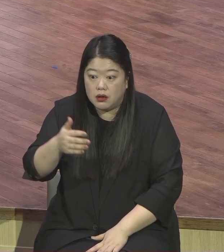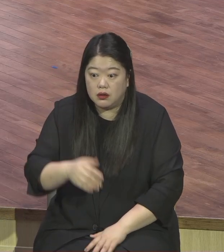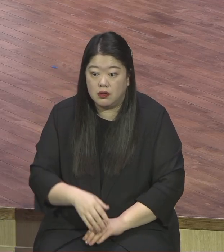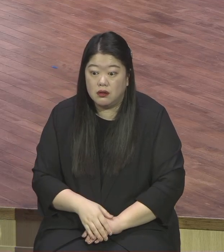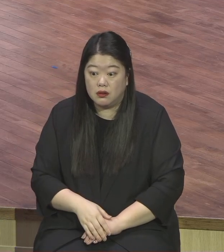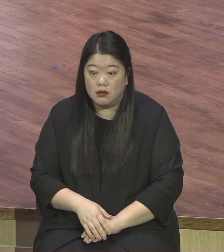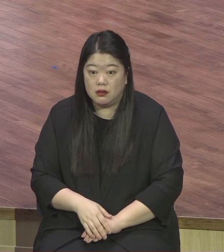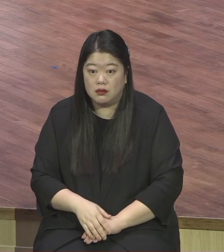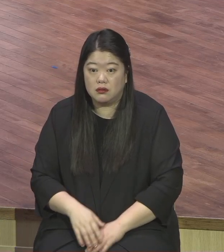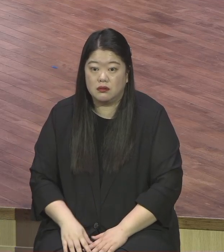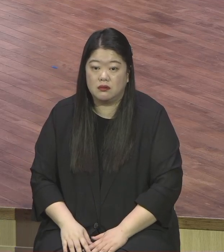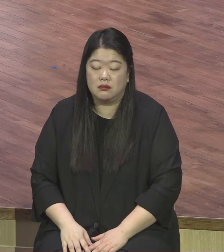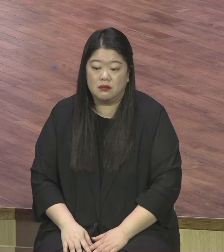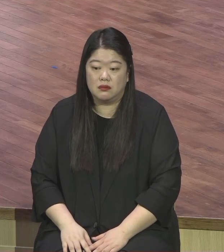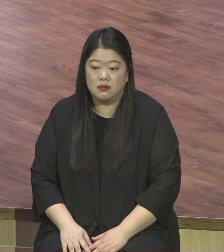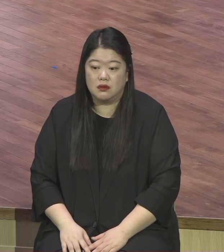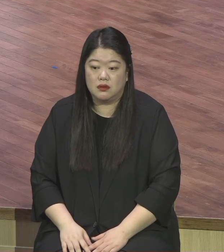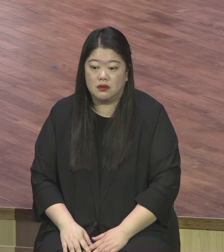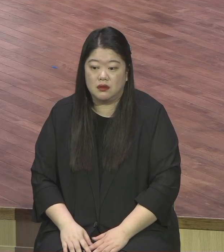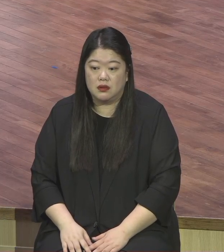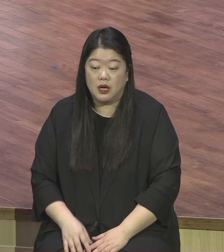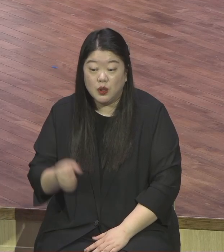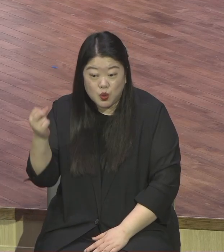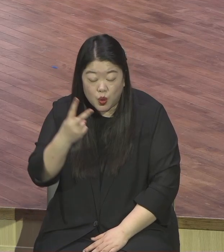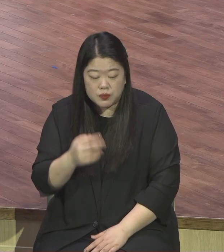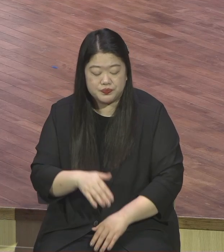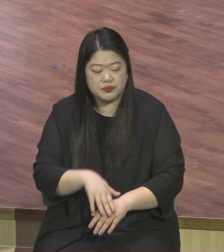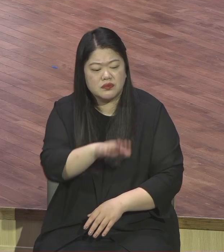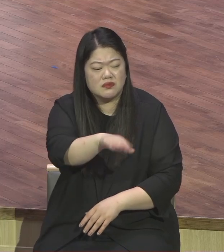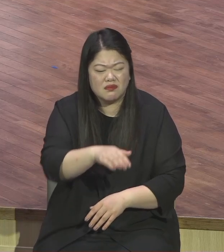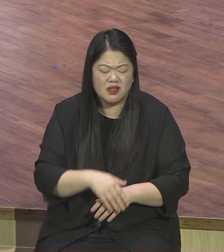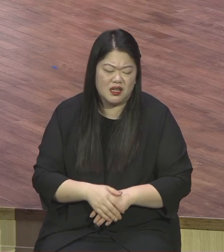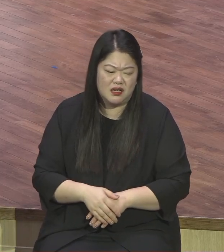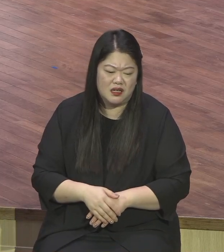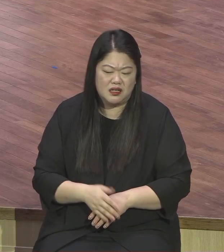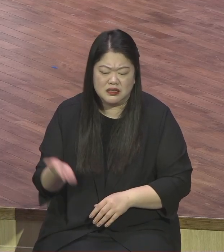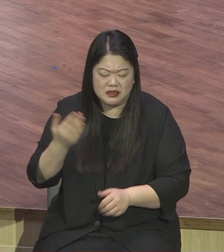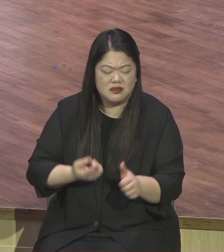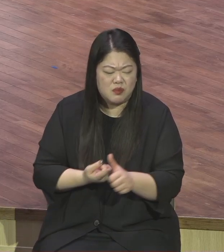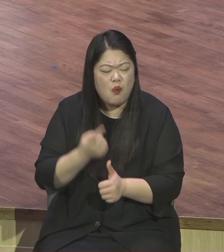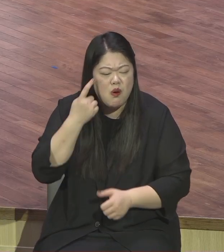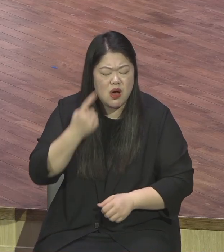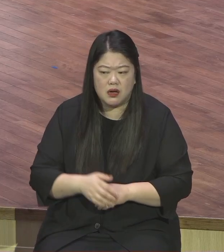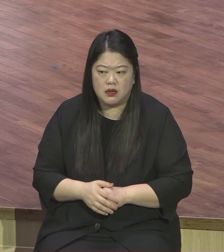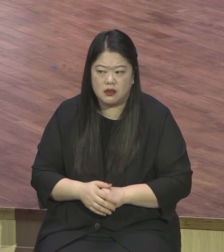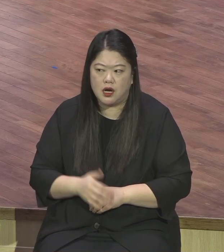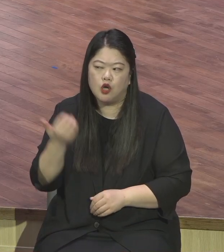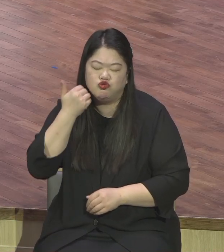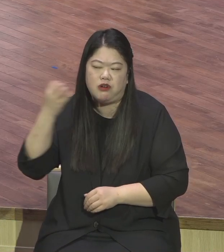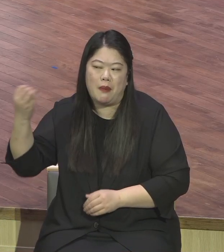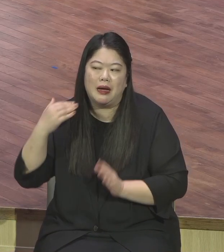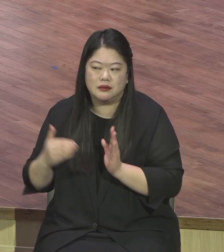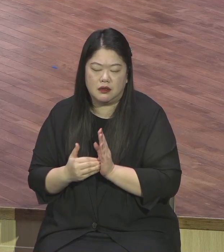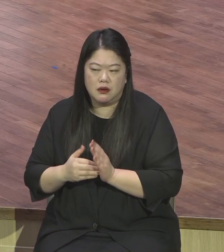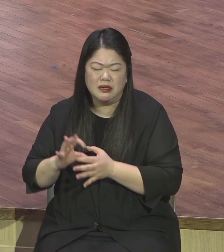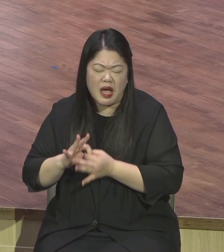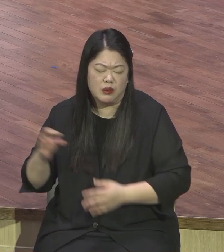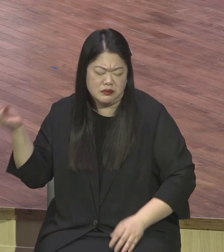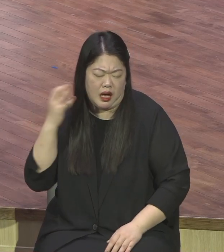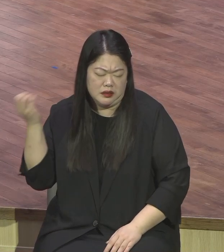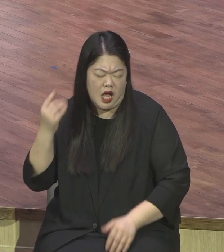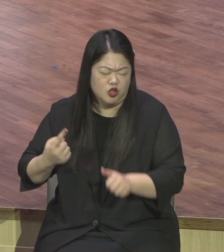너 왜 죽였어? 그러니까 자꾸 내게 누가 와서 죽이래. 죽여야 된다. 죽여 네가 산다 그래서 죽였다는